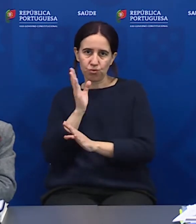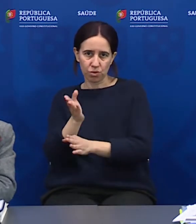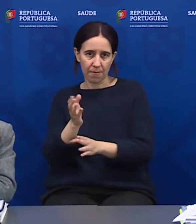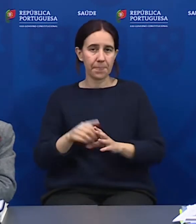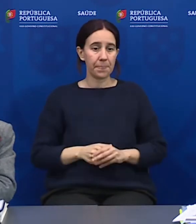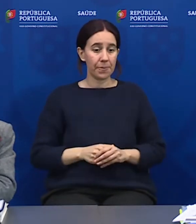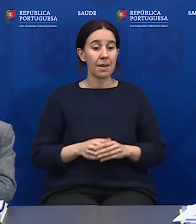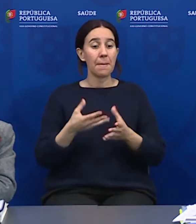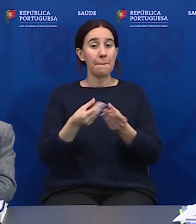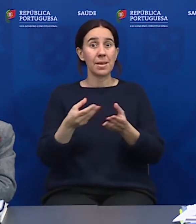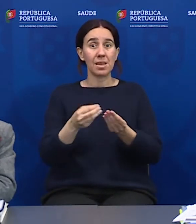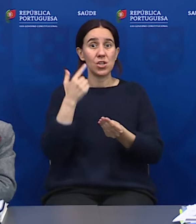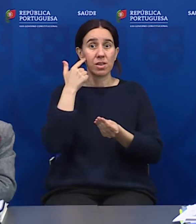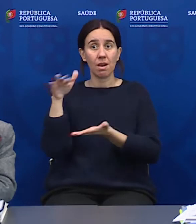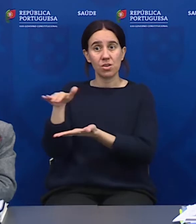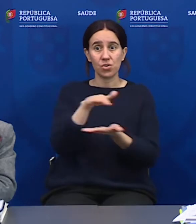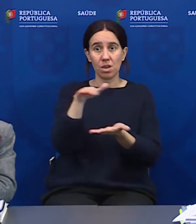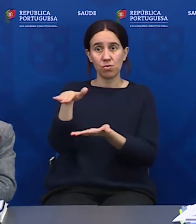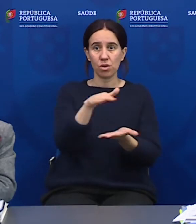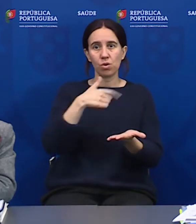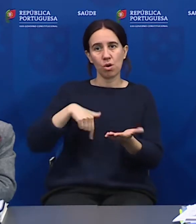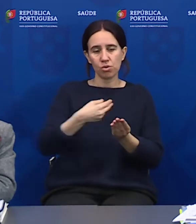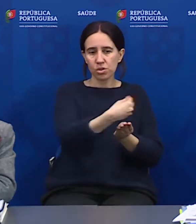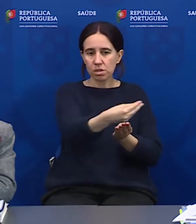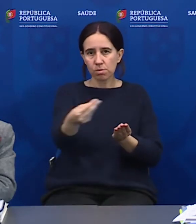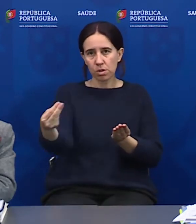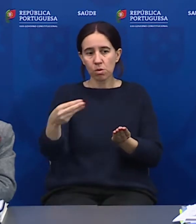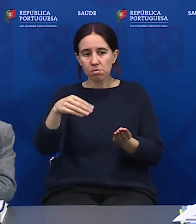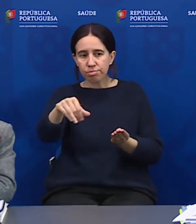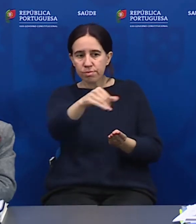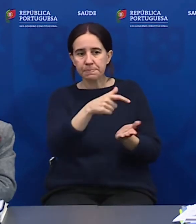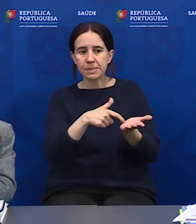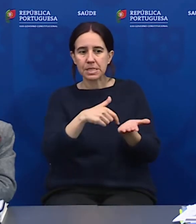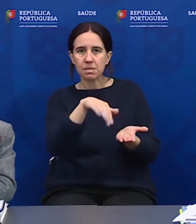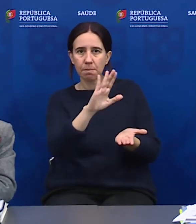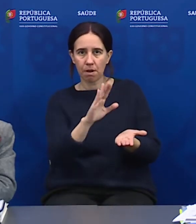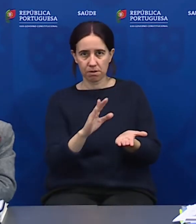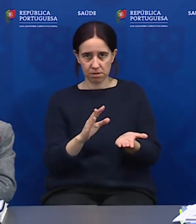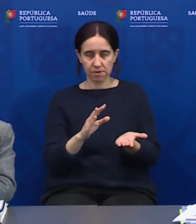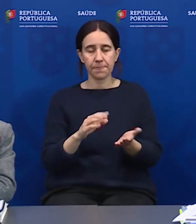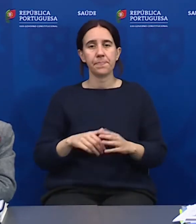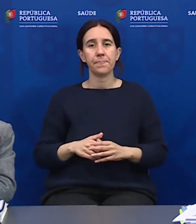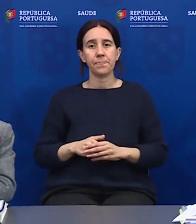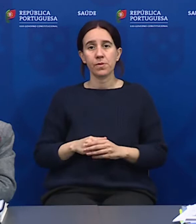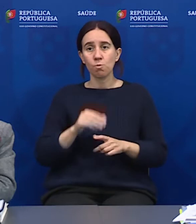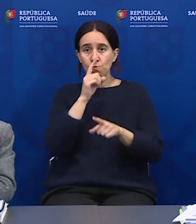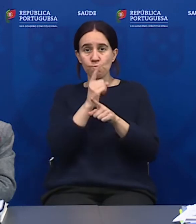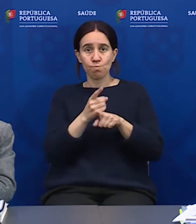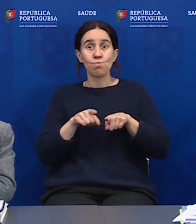estes materiais vão chegando, vamos distribuindo onde é mais preciso. Ao mesmo